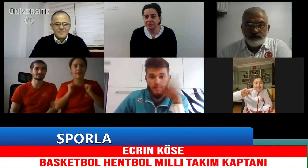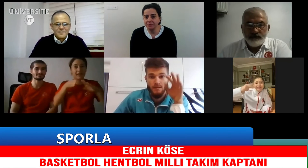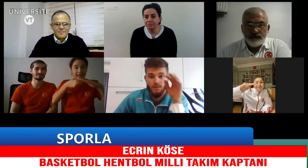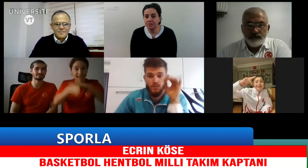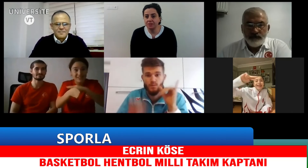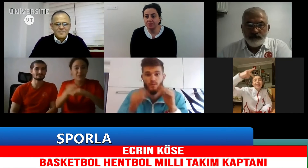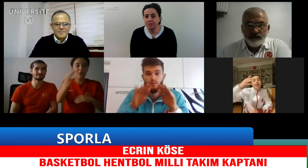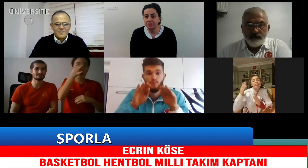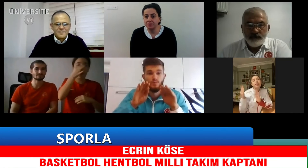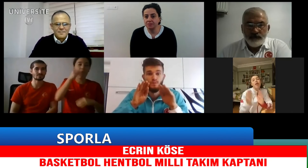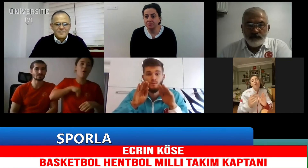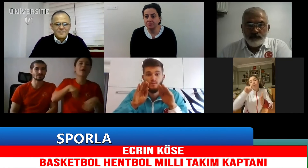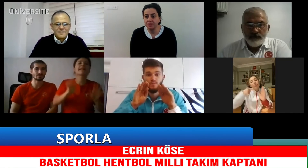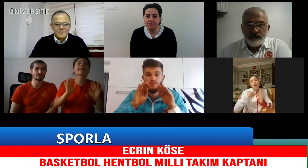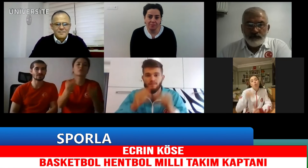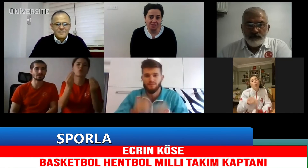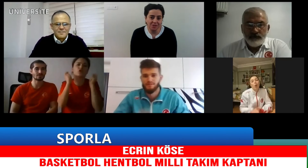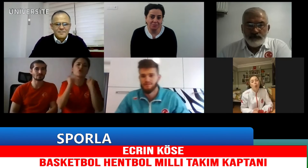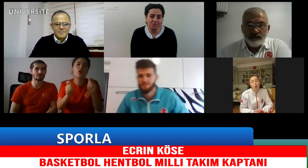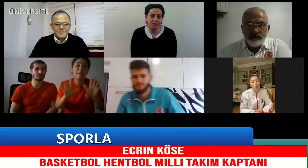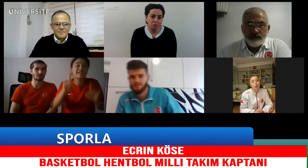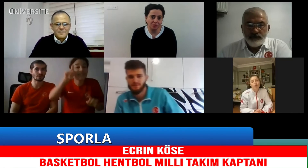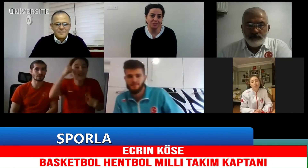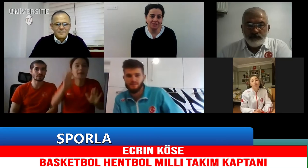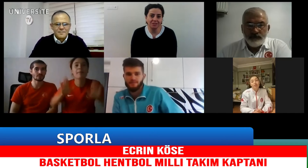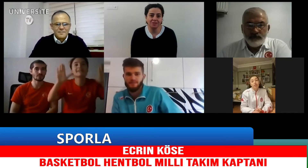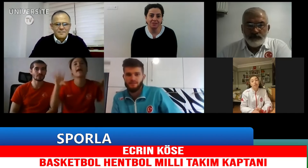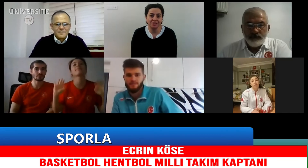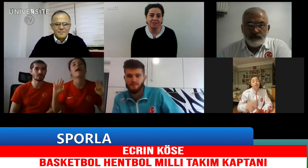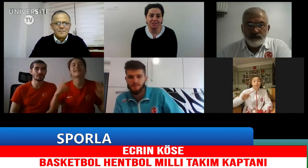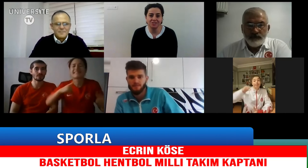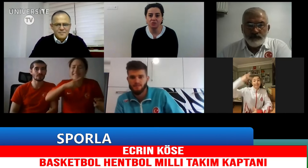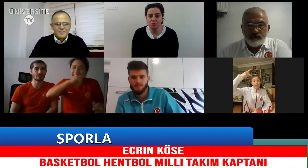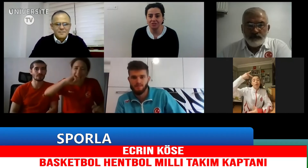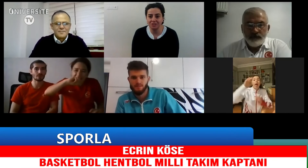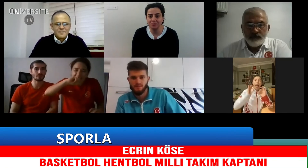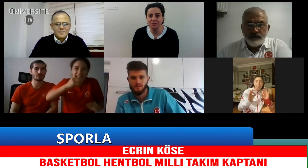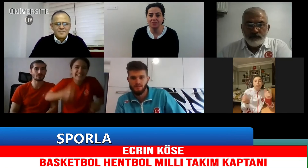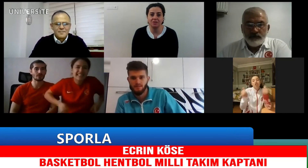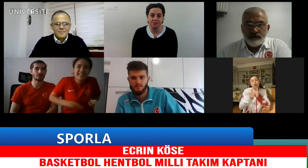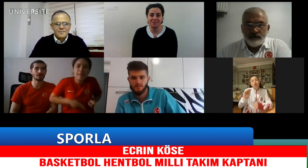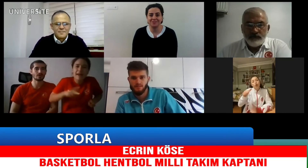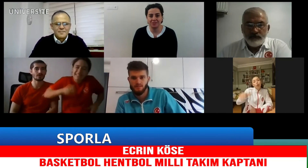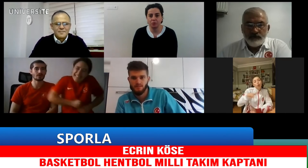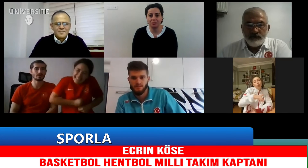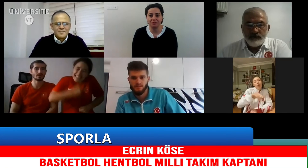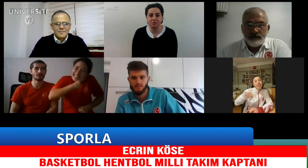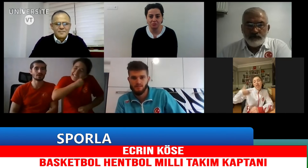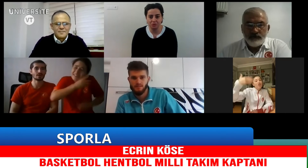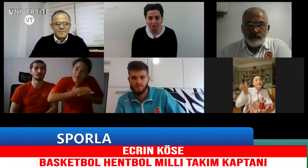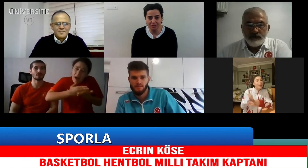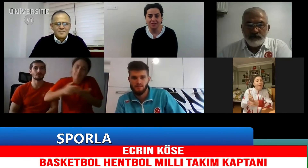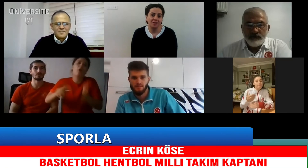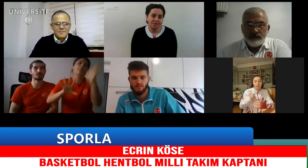spordaki hedefim devam etmek. Basketbolda da yine diğer arkadaşların söylediği gibi def olimpik